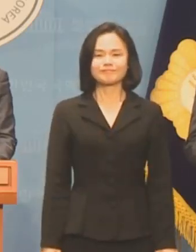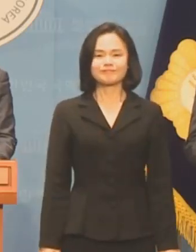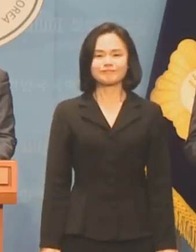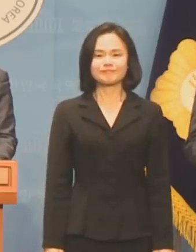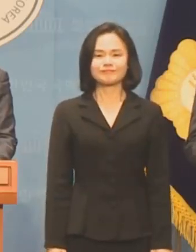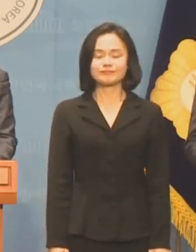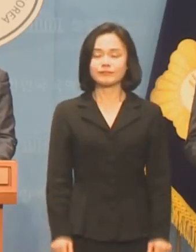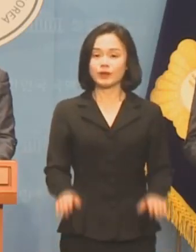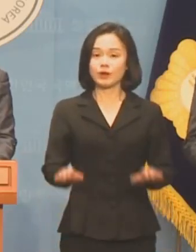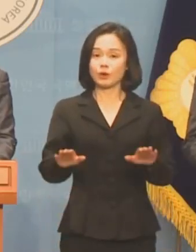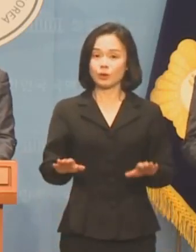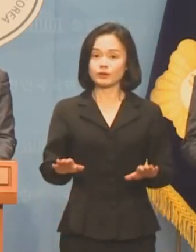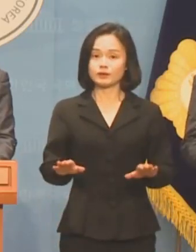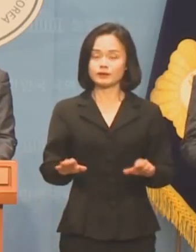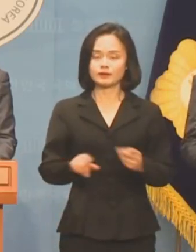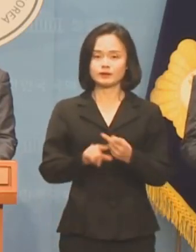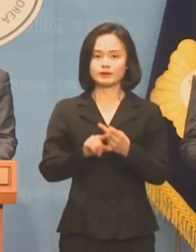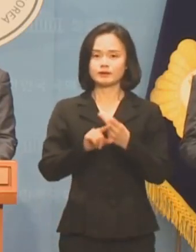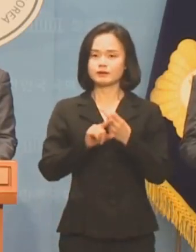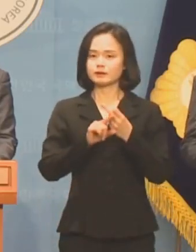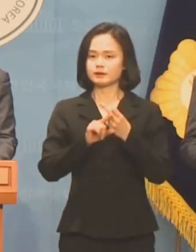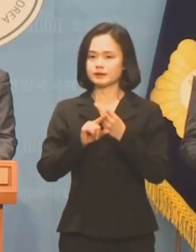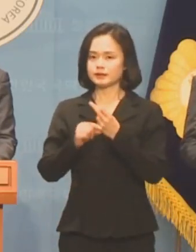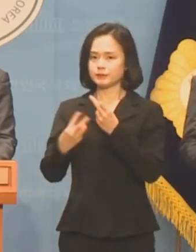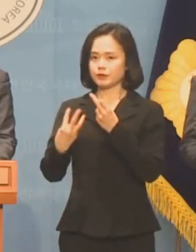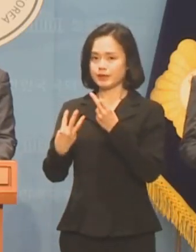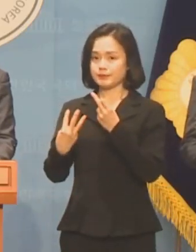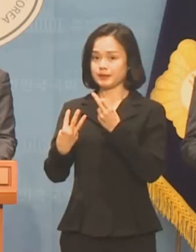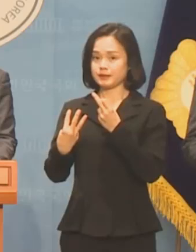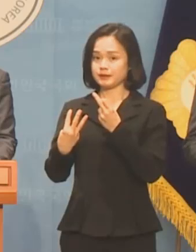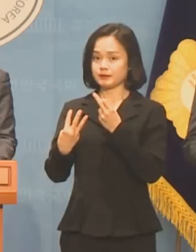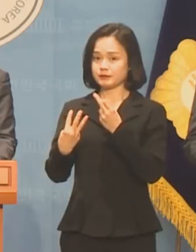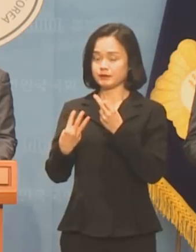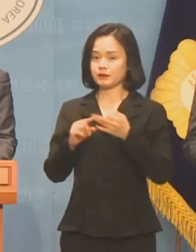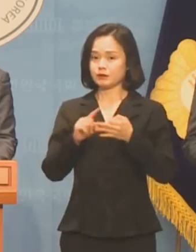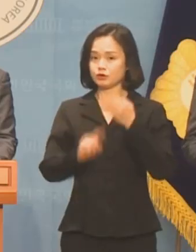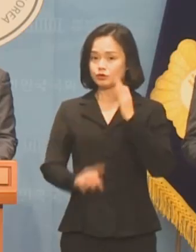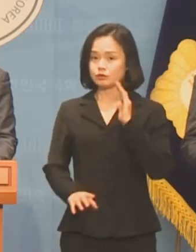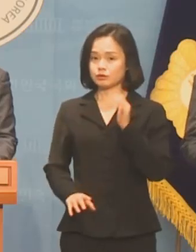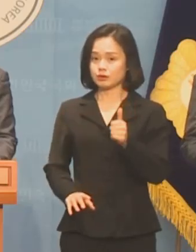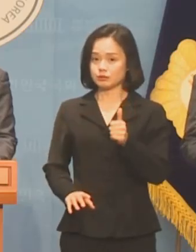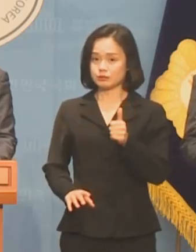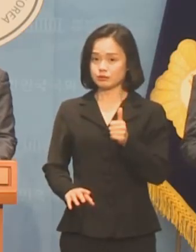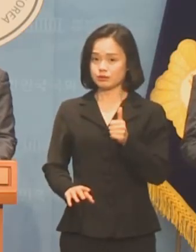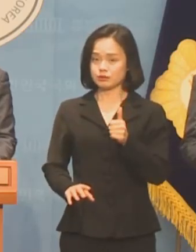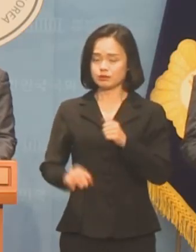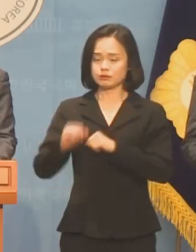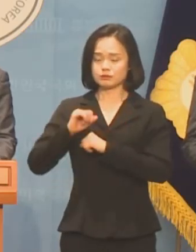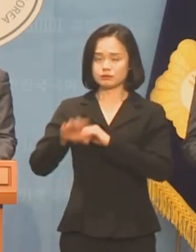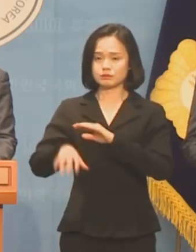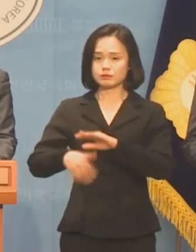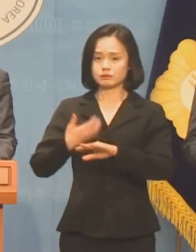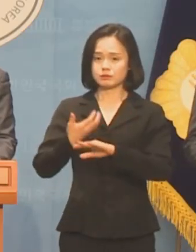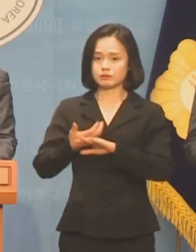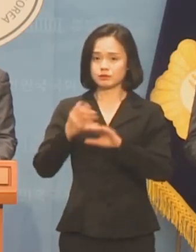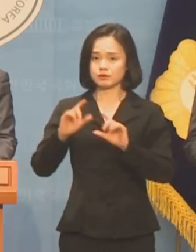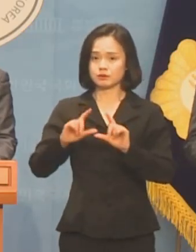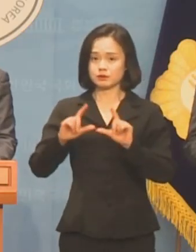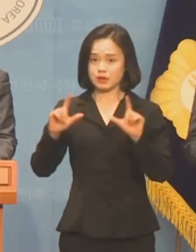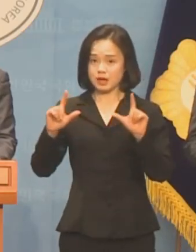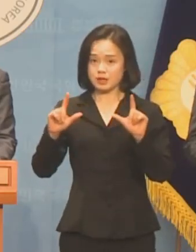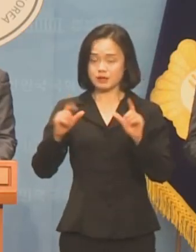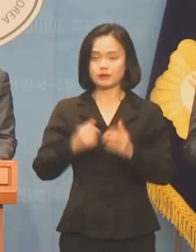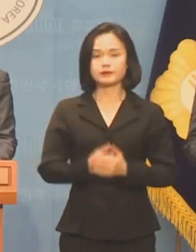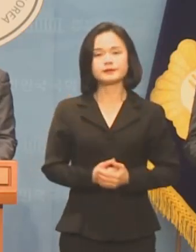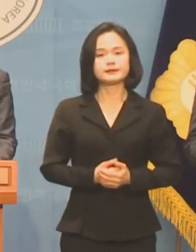오늘 12월 3일 윤석열 내란 당시에 이재명 대표에 대해서